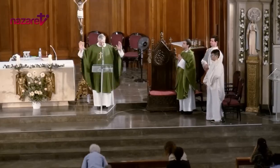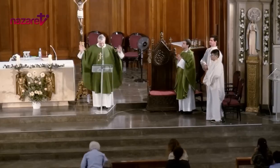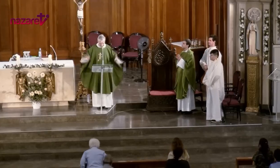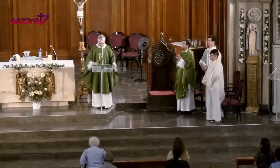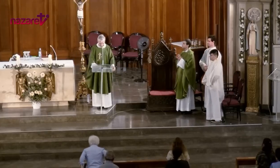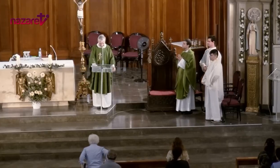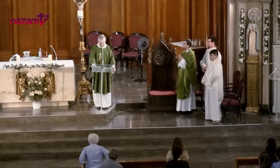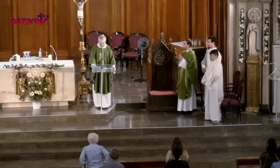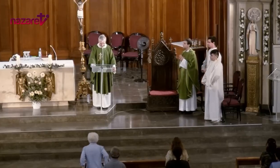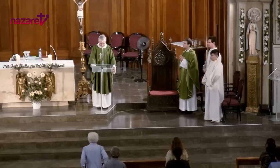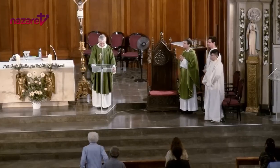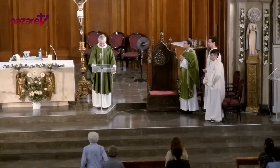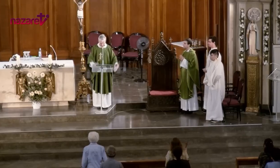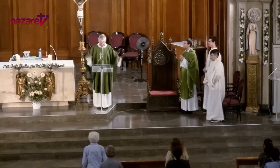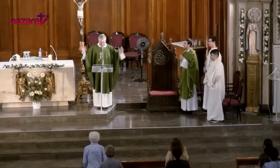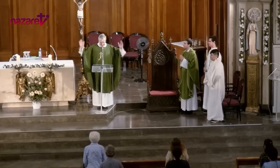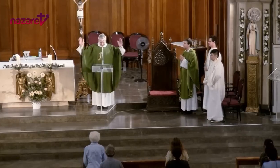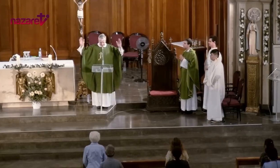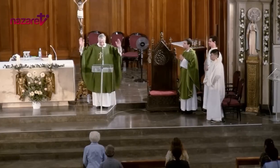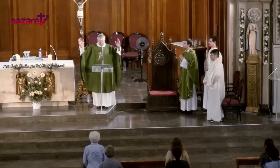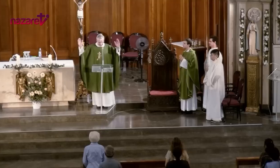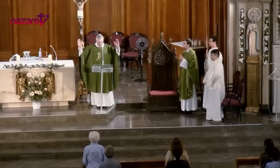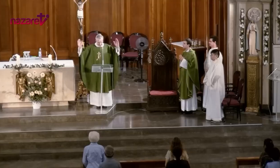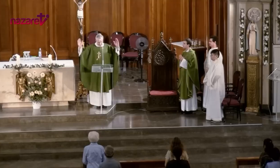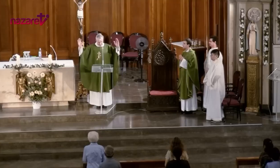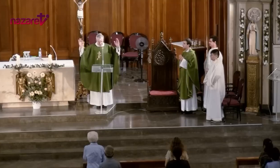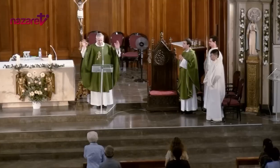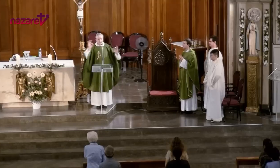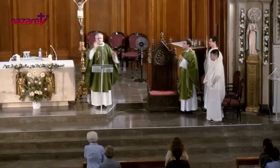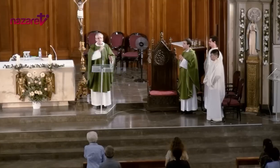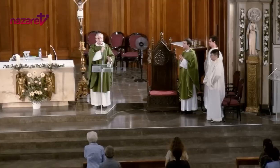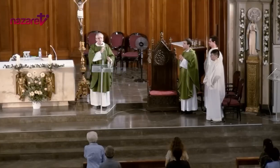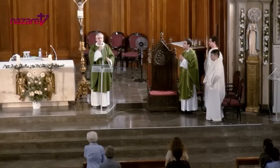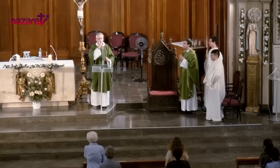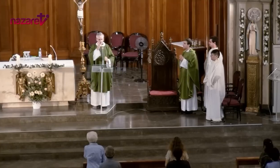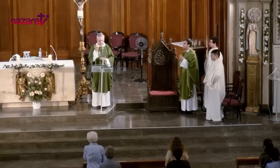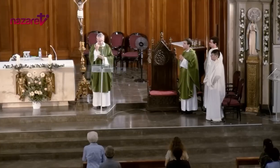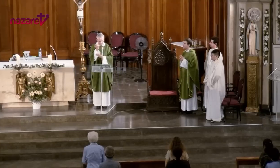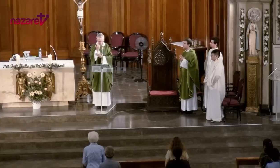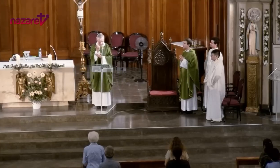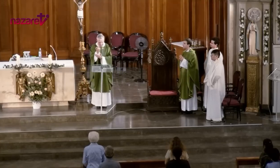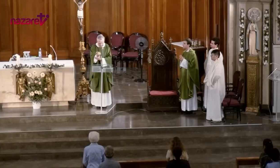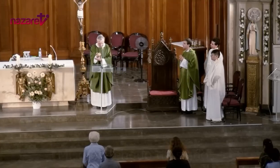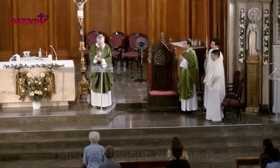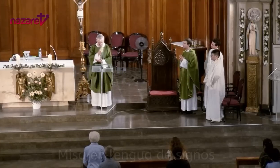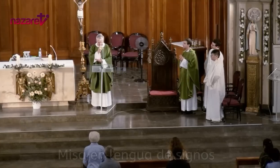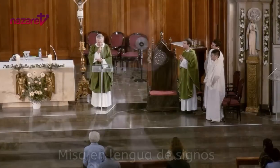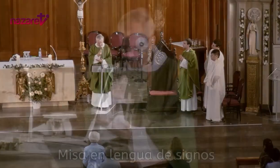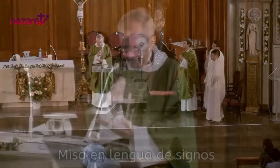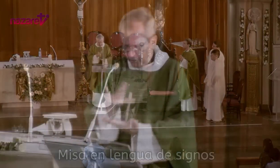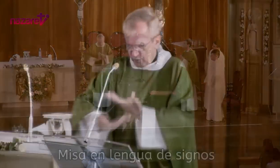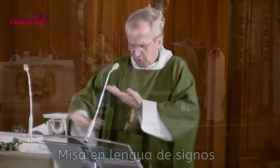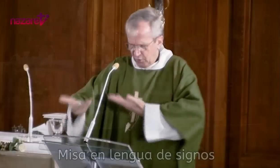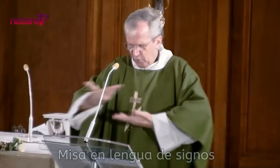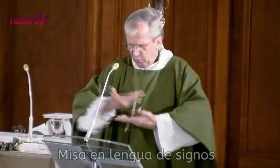Señor, Apoya, bondadoso, con tu